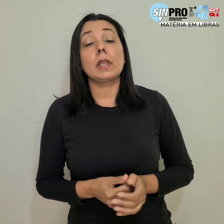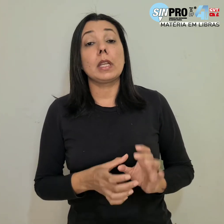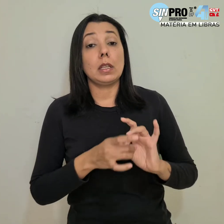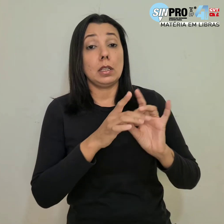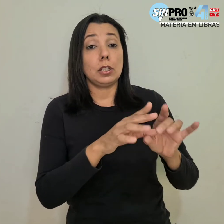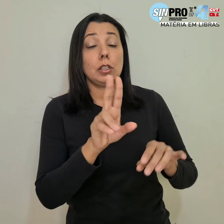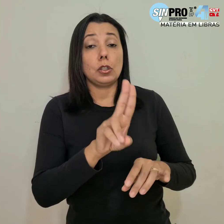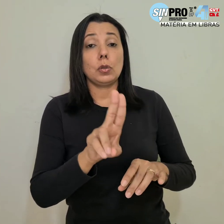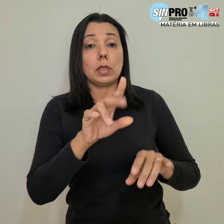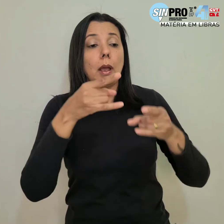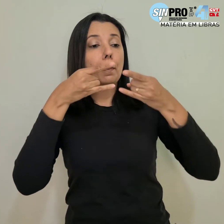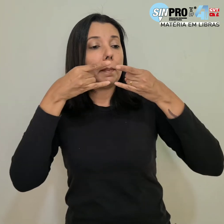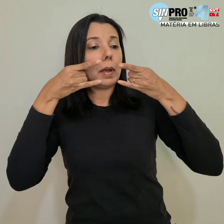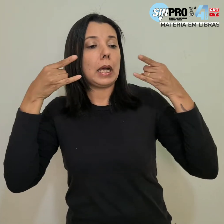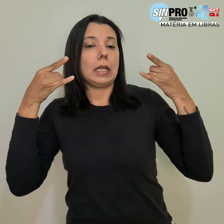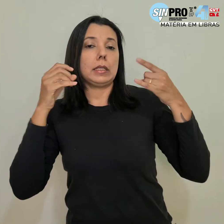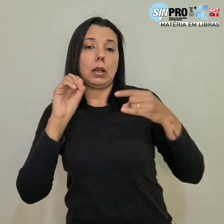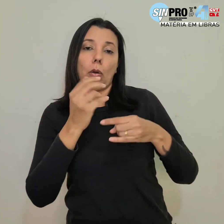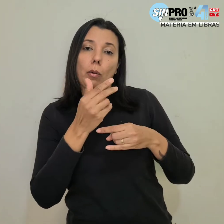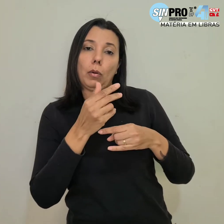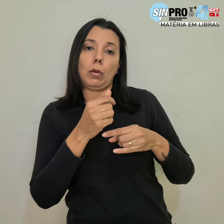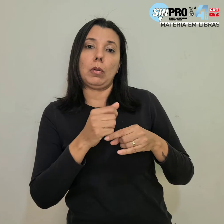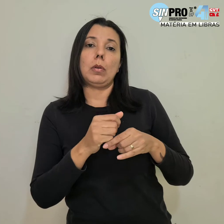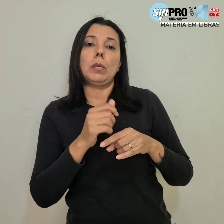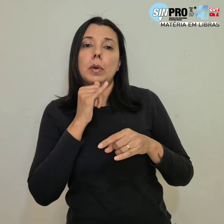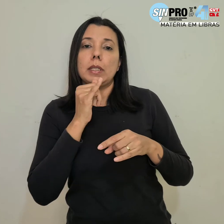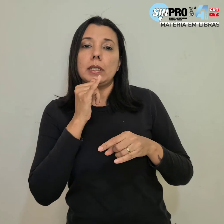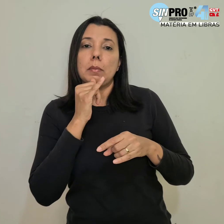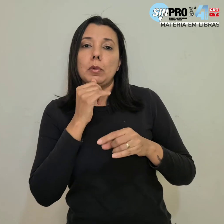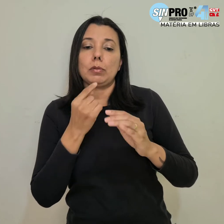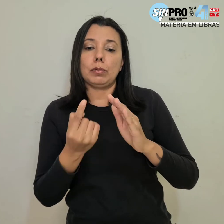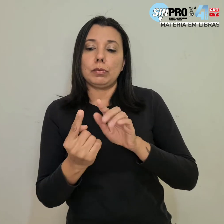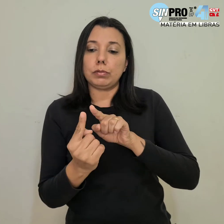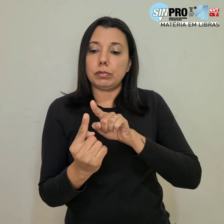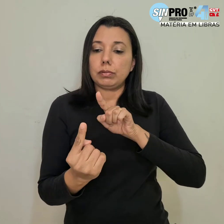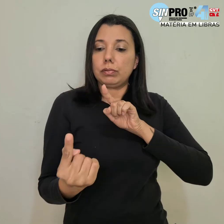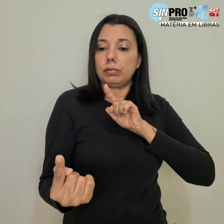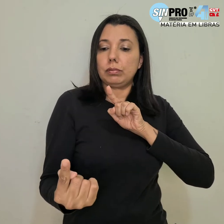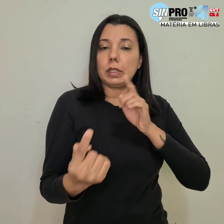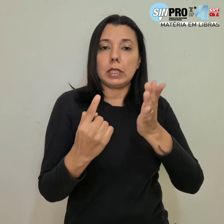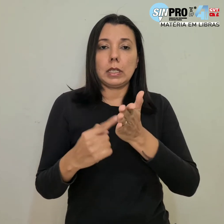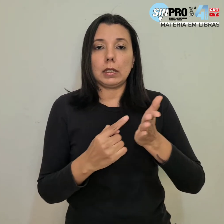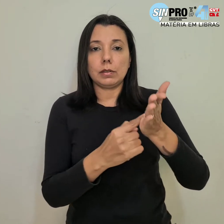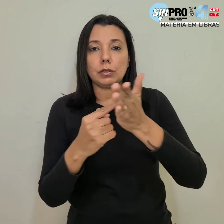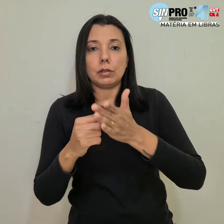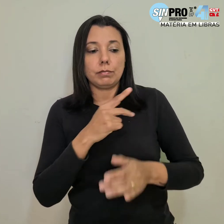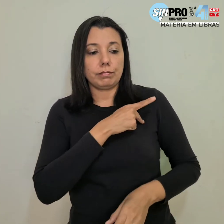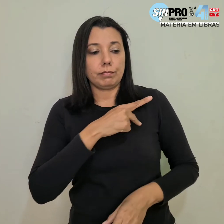e deixando de usar máscara ou manter distanciamento social em agendas públicas.